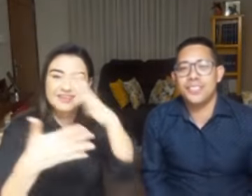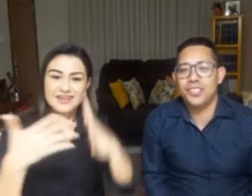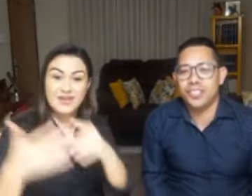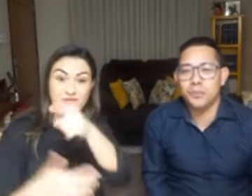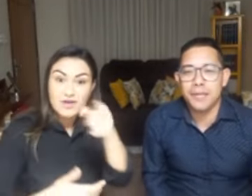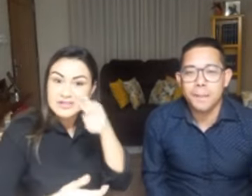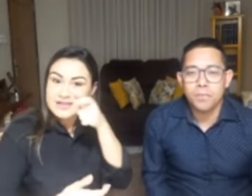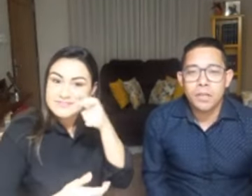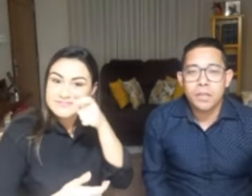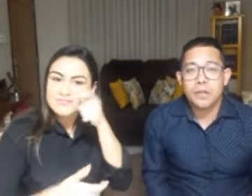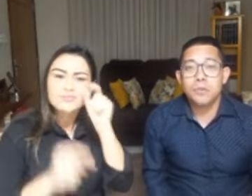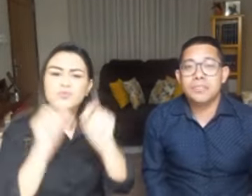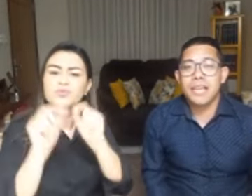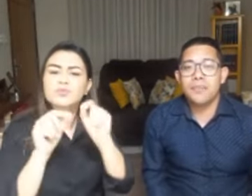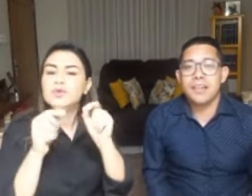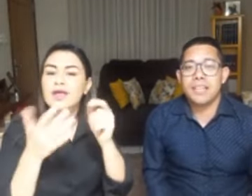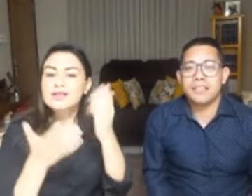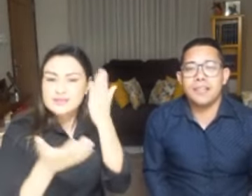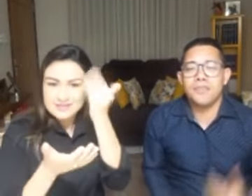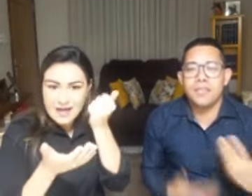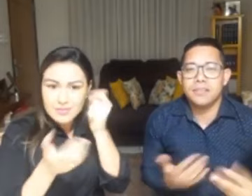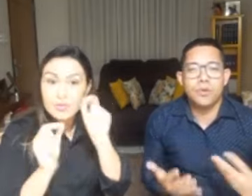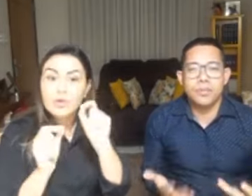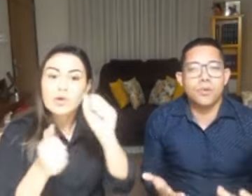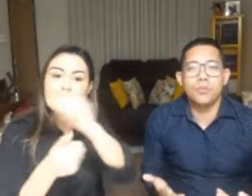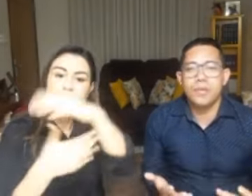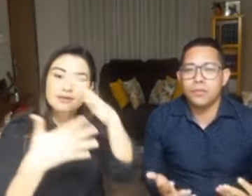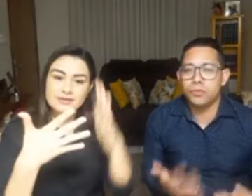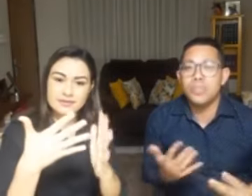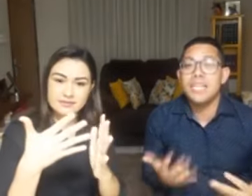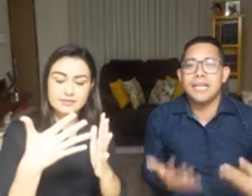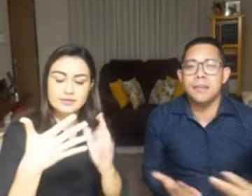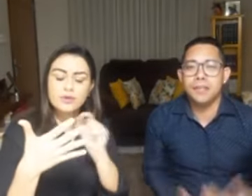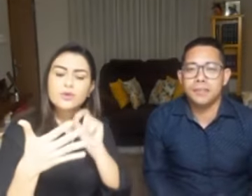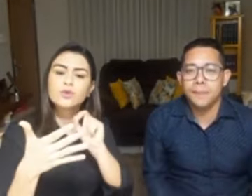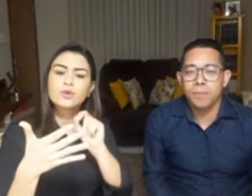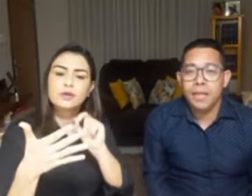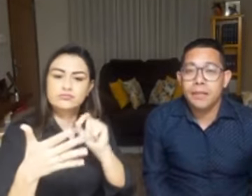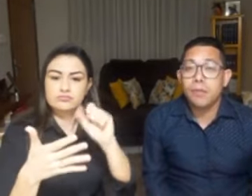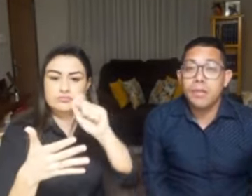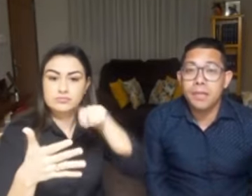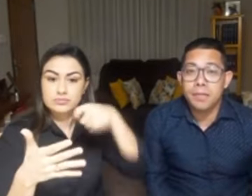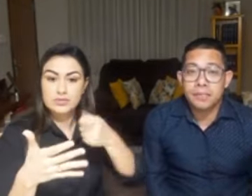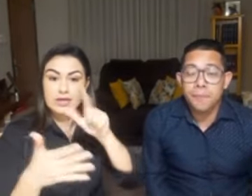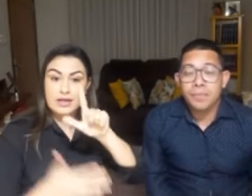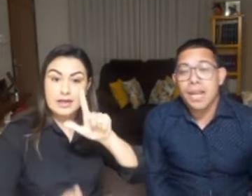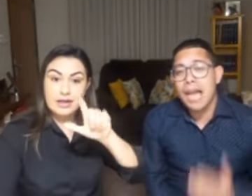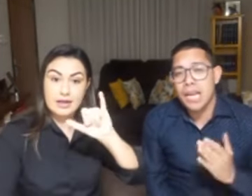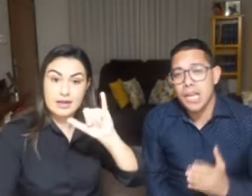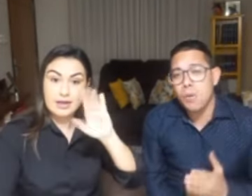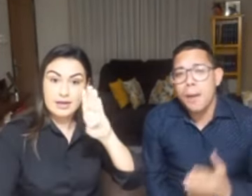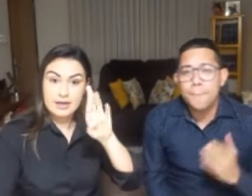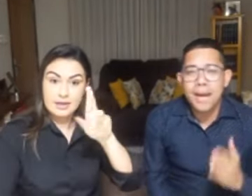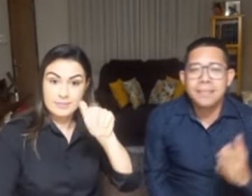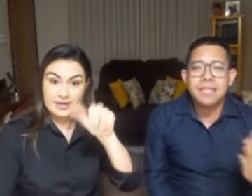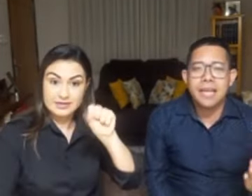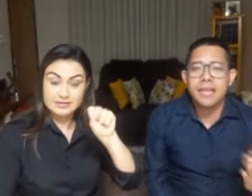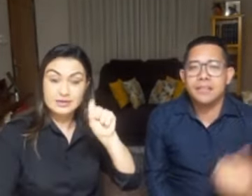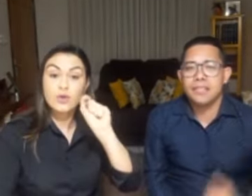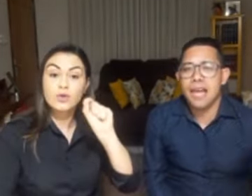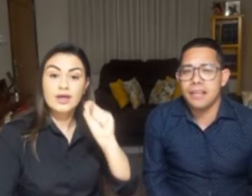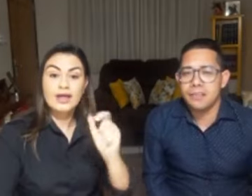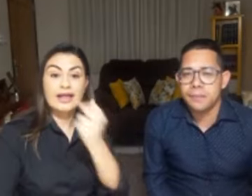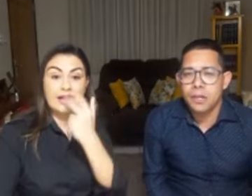nos assistindo aí, você consegue fazer essa definição desse contexto do que é Libras? Então, Libras é a língua